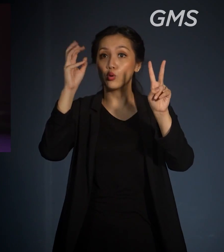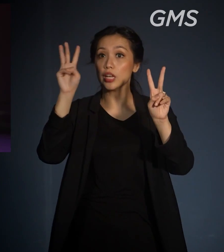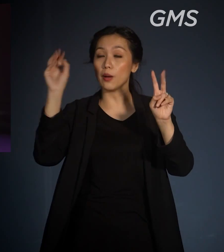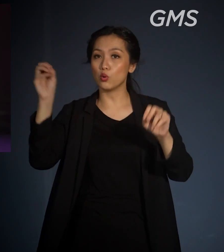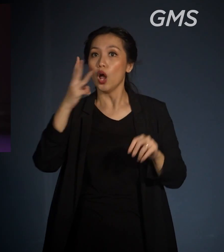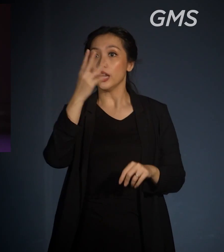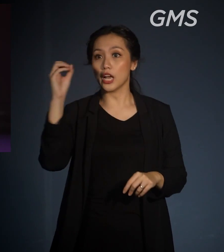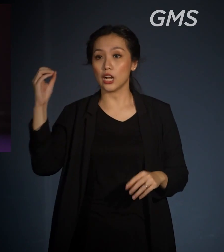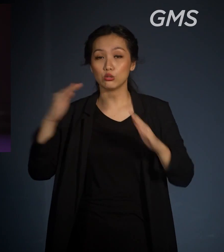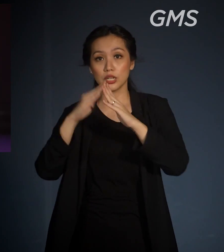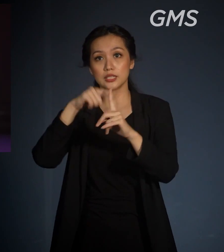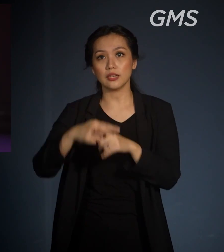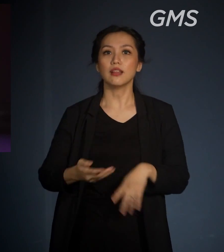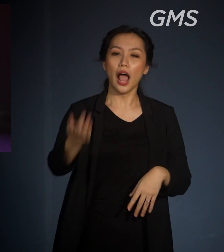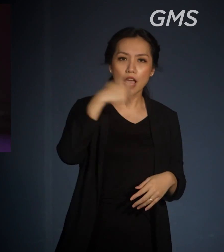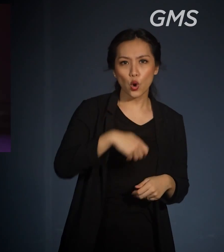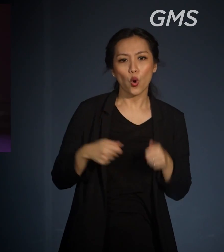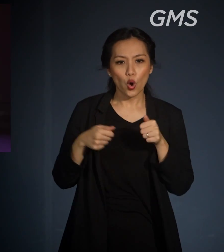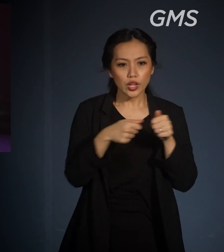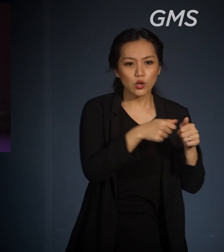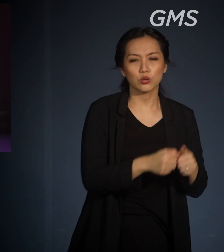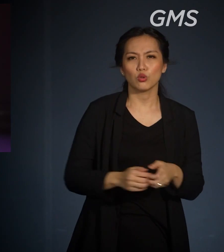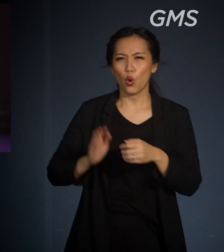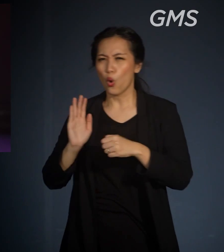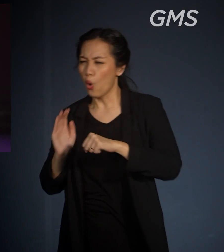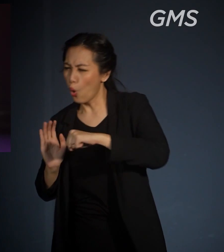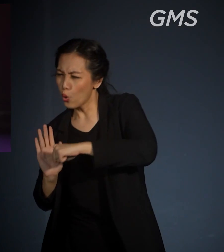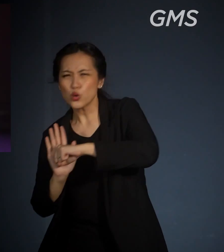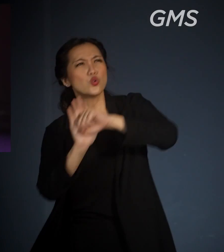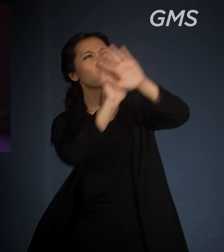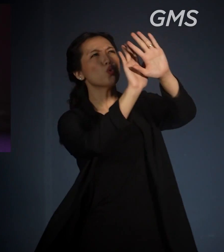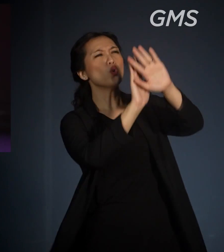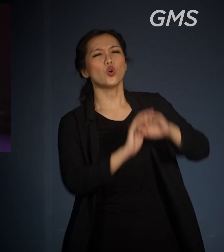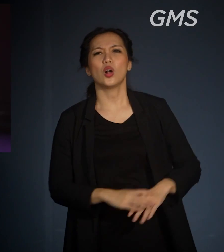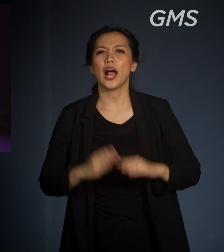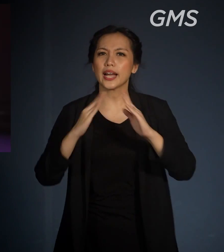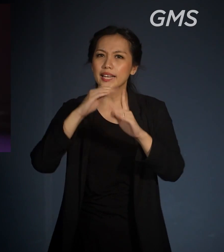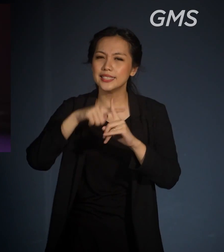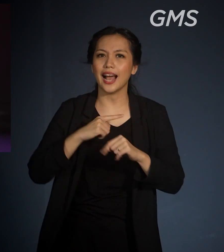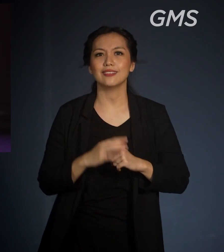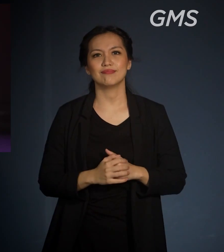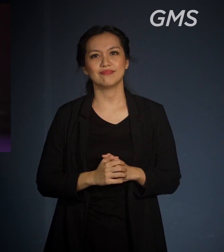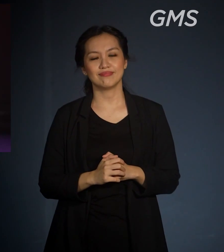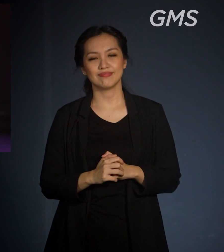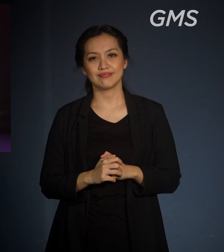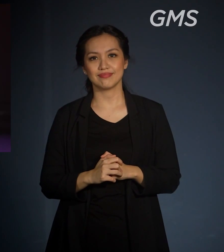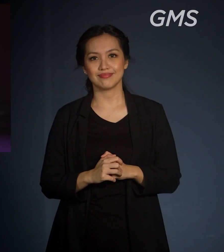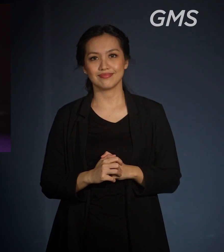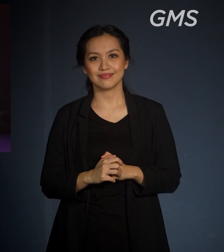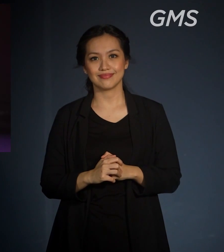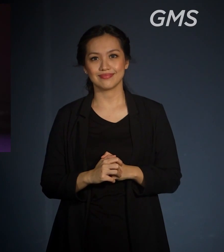membangun kerajaan Allah. Supaya Anda bisa mensupport perintisan gereja-gereja lokal.